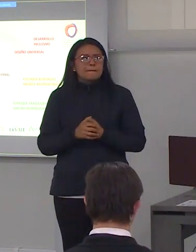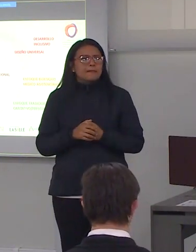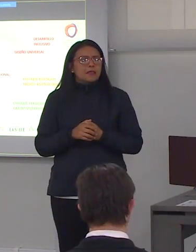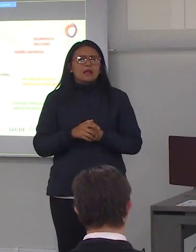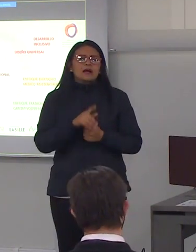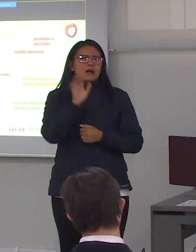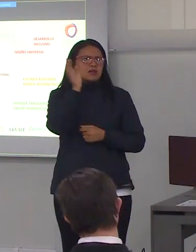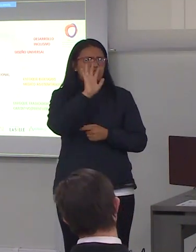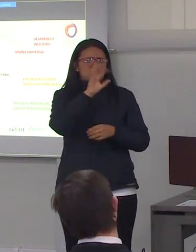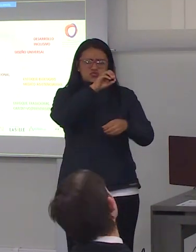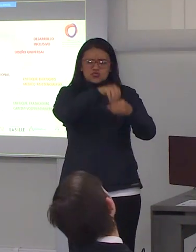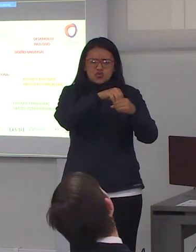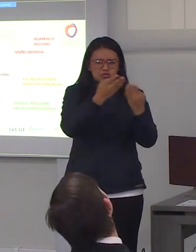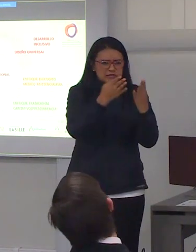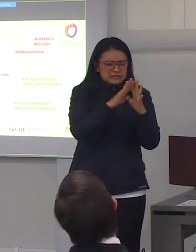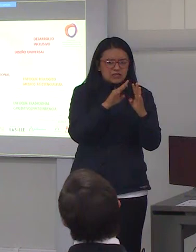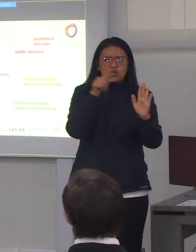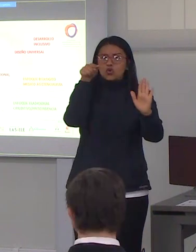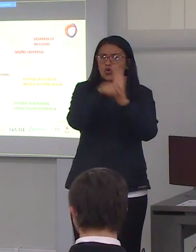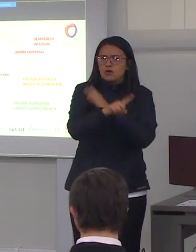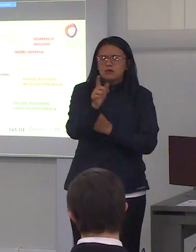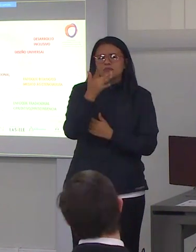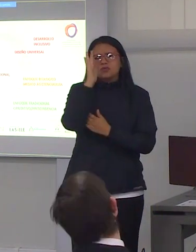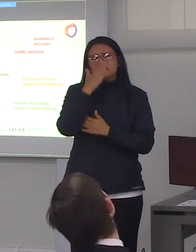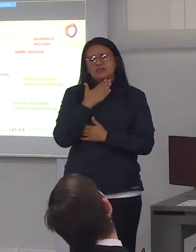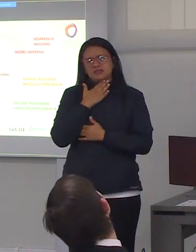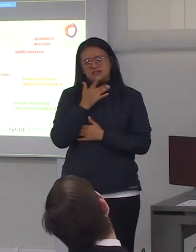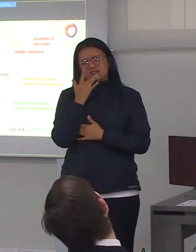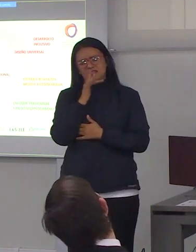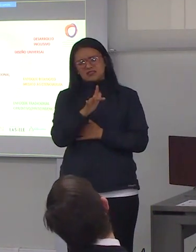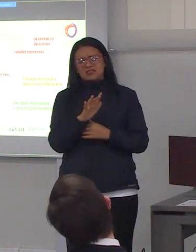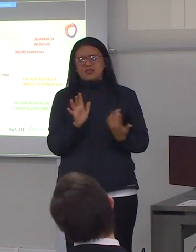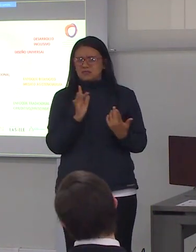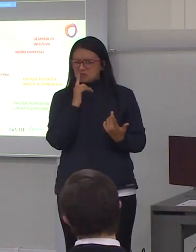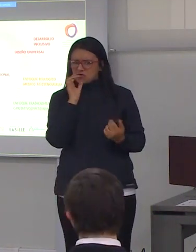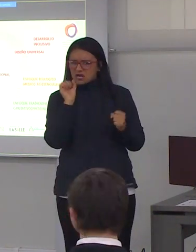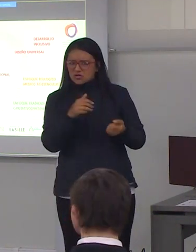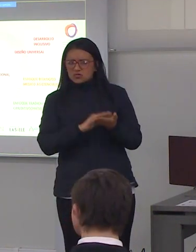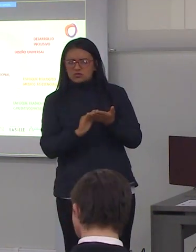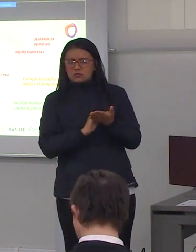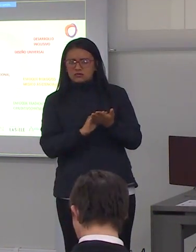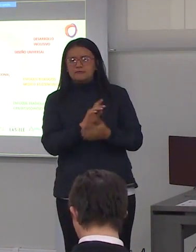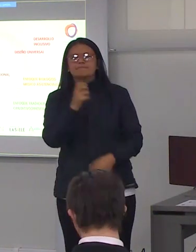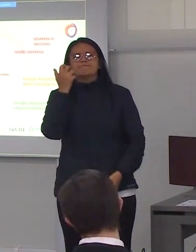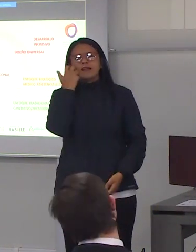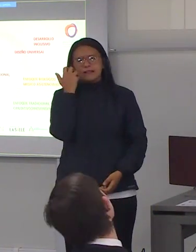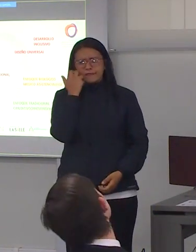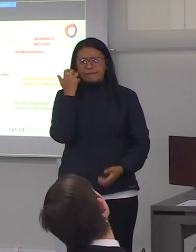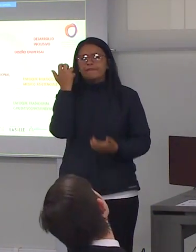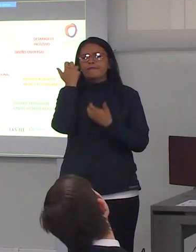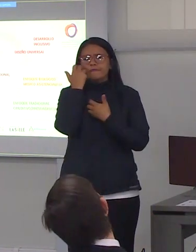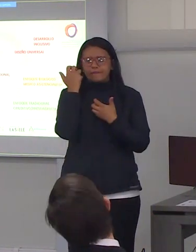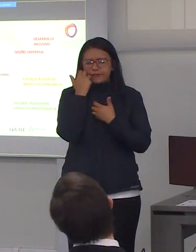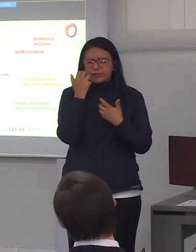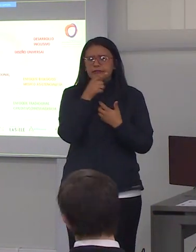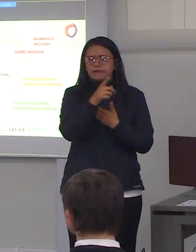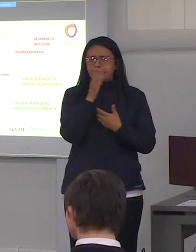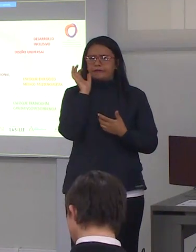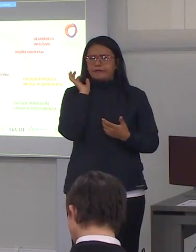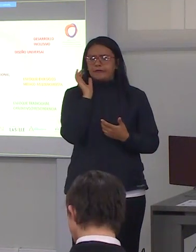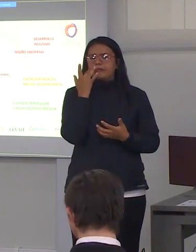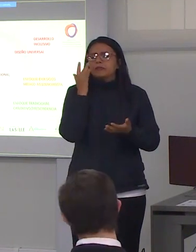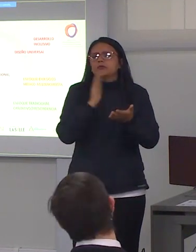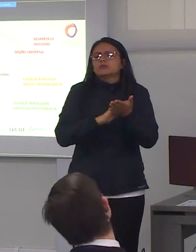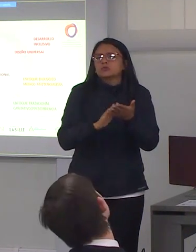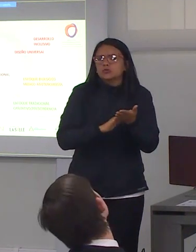no los encerremos no los matemos pobrecitos démosles una opción están enfermos pobrecitos vamos a darles la